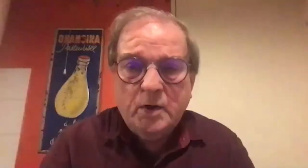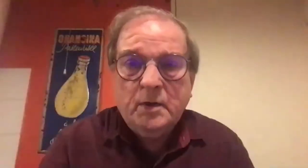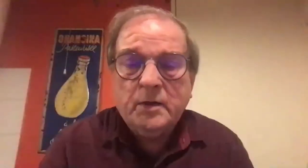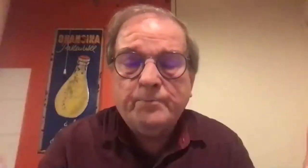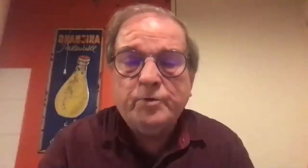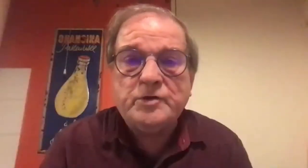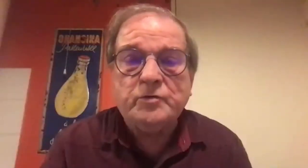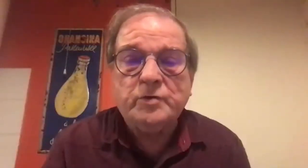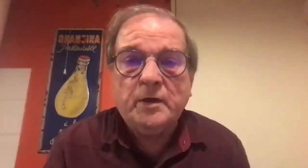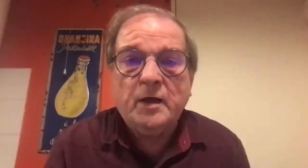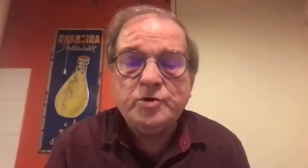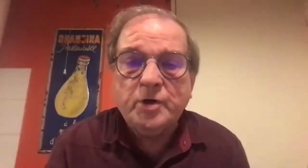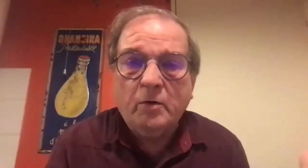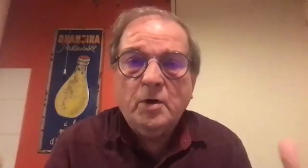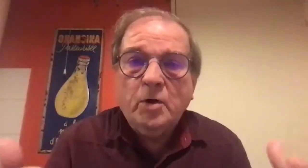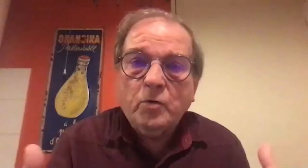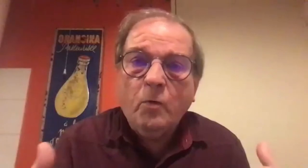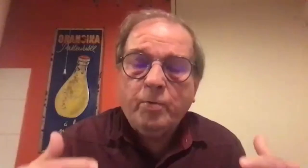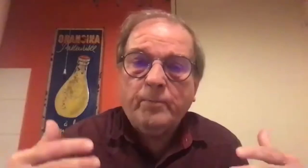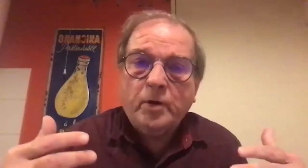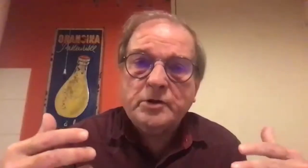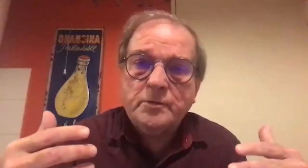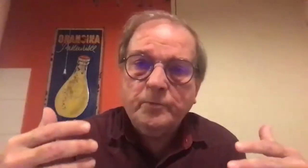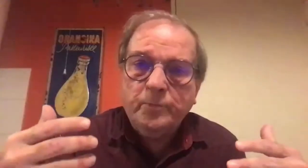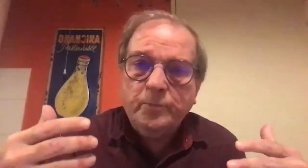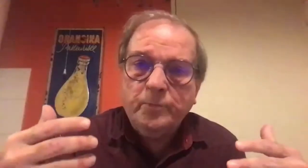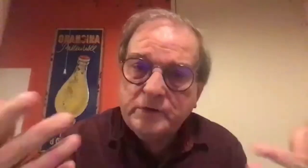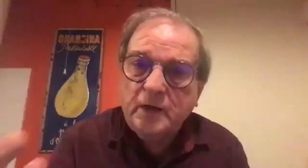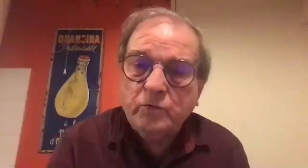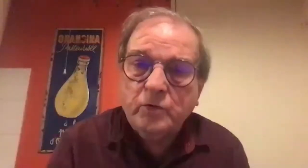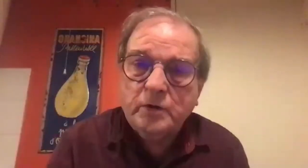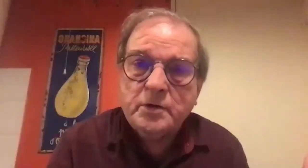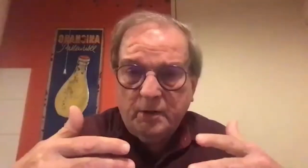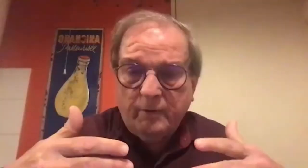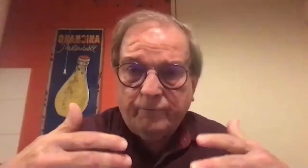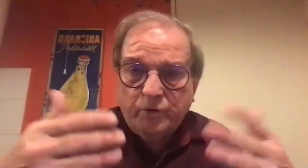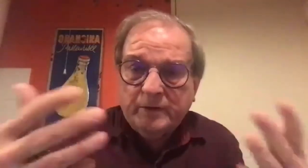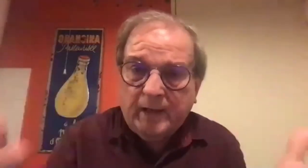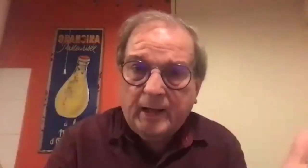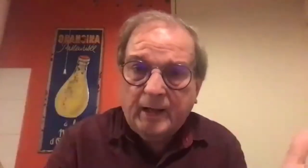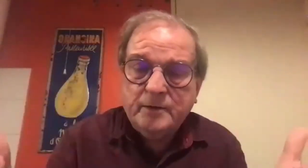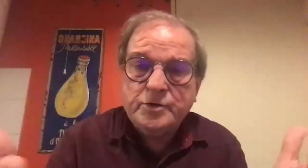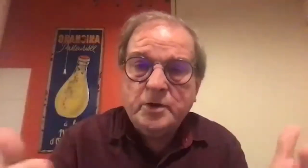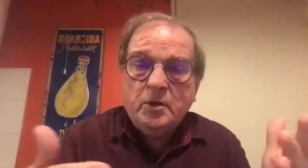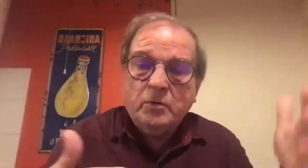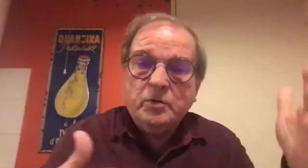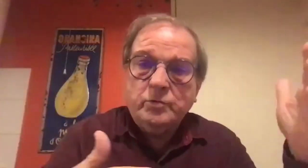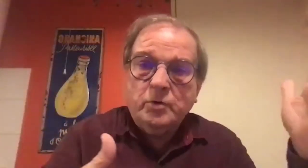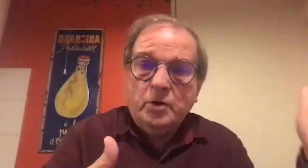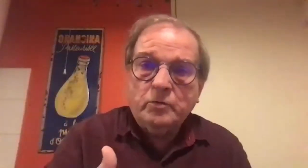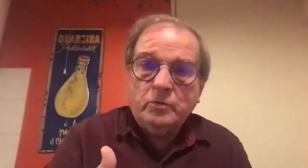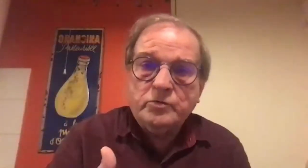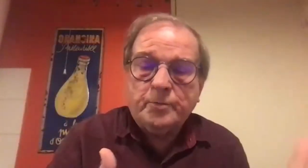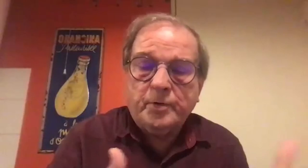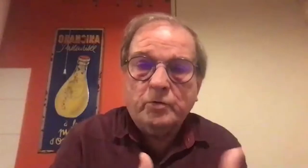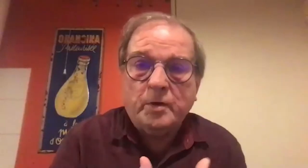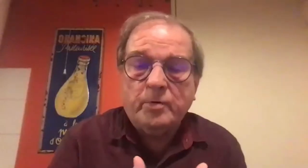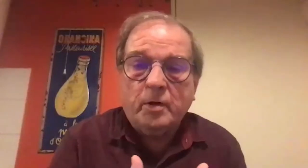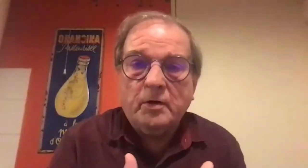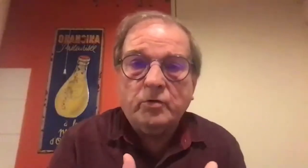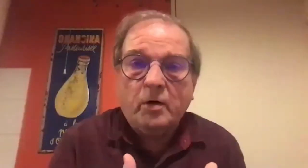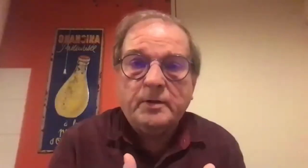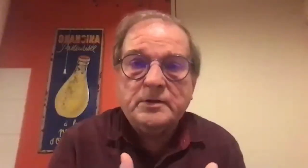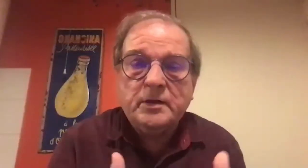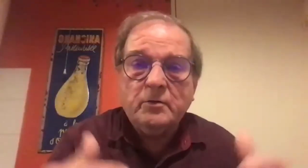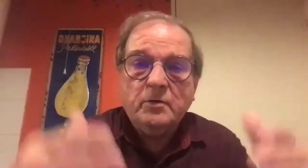emergiu depois da Segunda Guerra Mundial com propostas muito conciliadoras. Foram enterradas quando o Superior